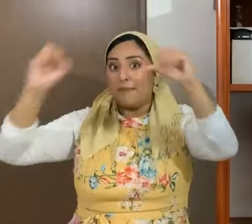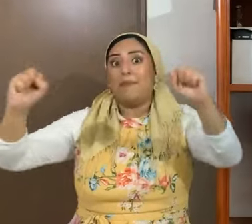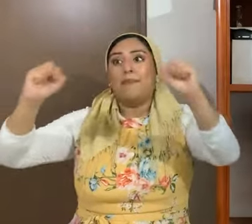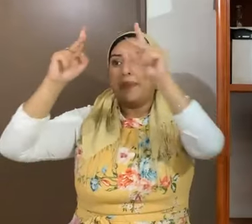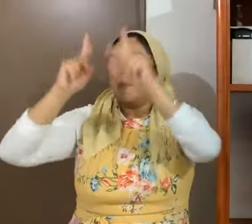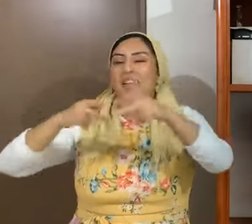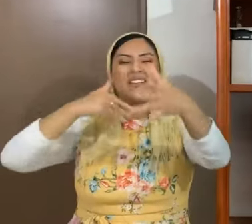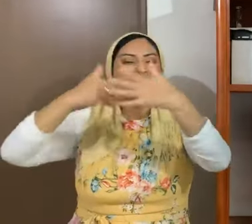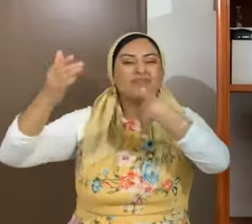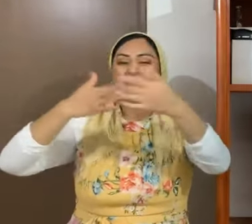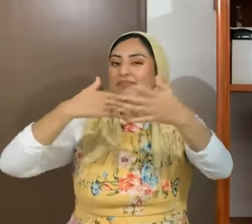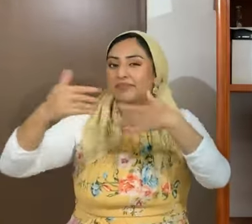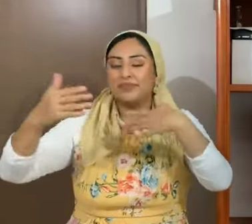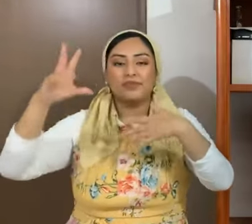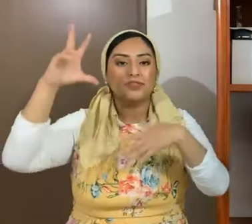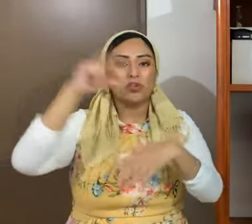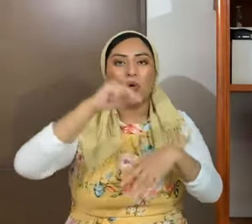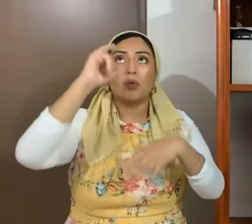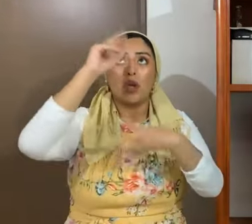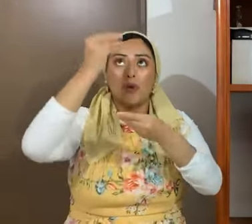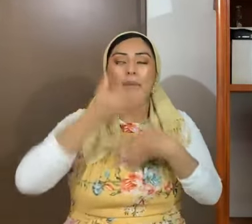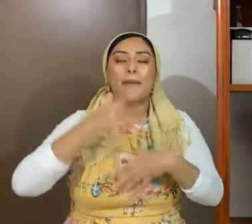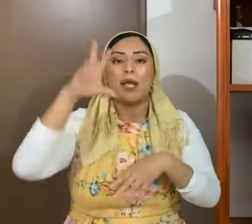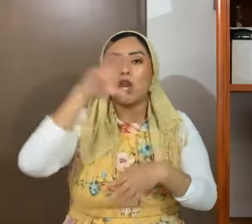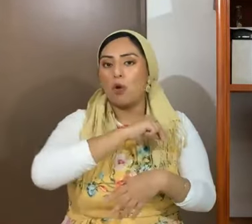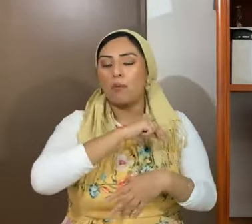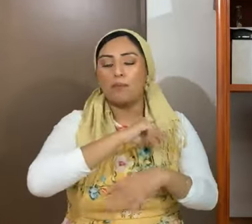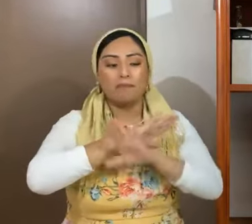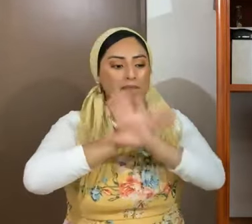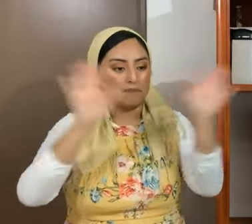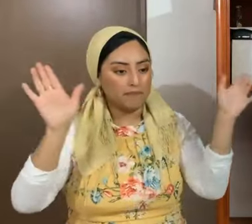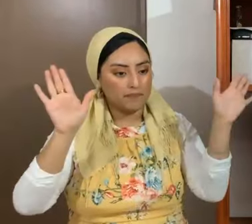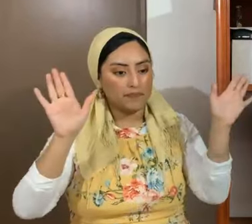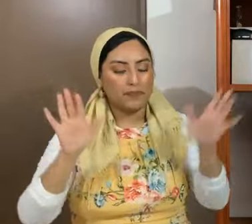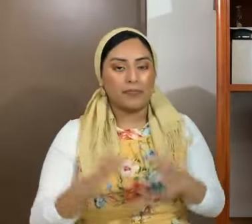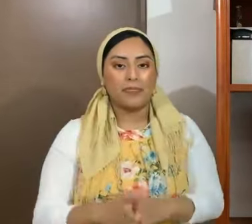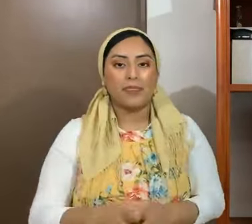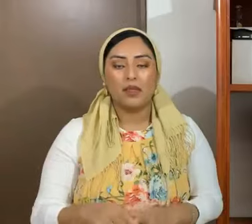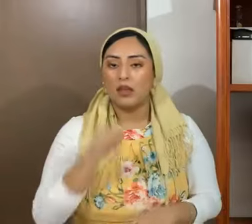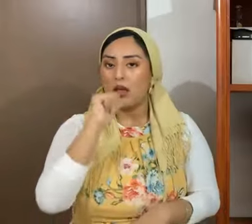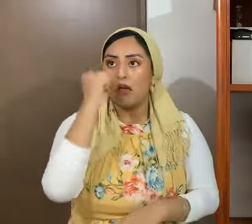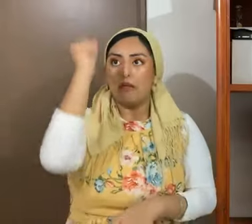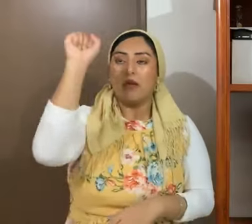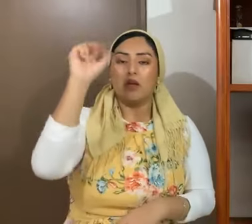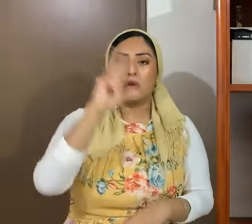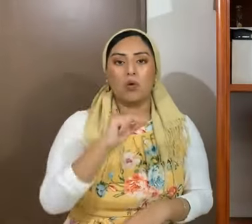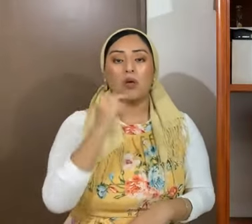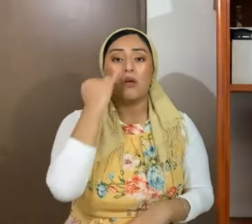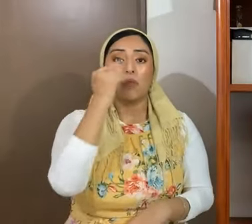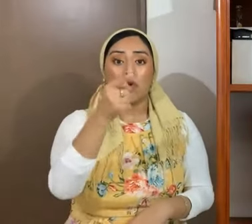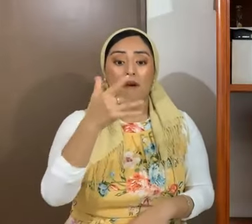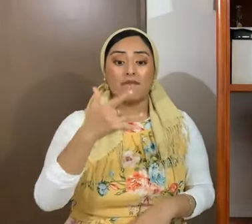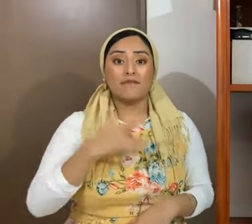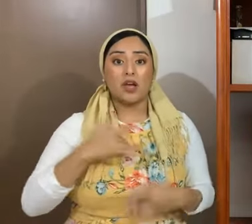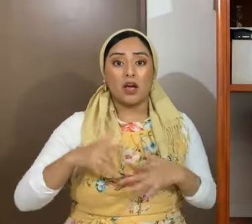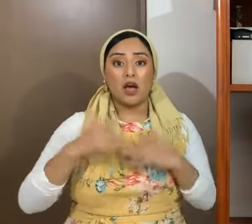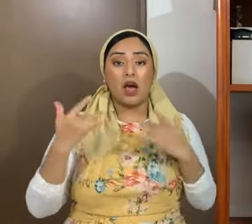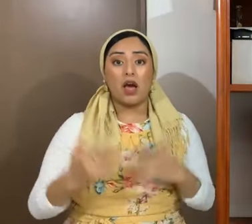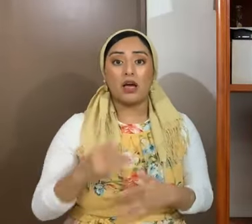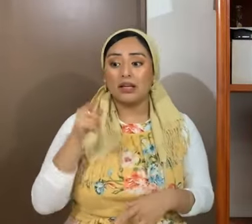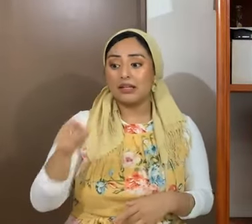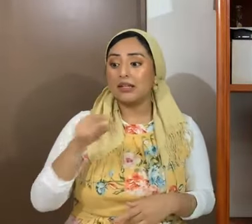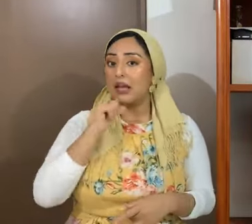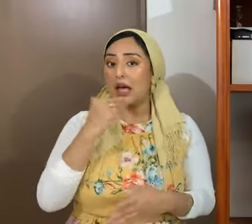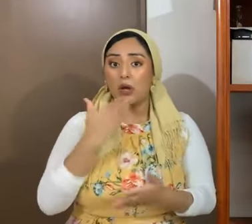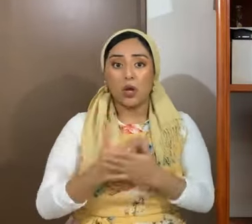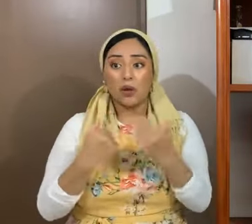esté invitando. No es no, no te rebeles ante Yahweh, no te rebeles ante Yahweh. Si tú sientes en tu corazón que eso no va a